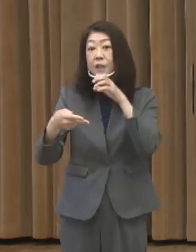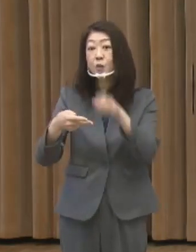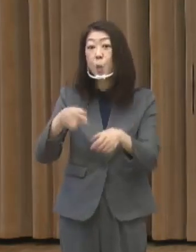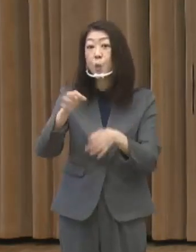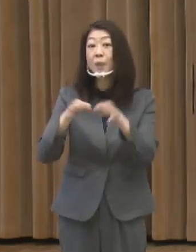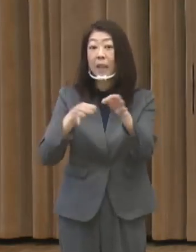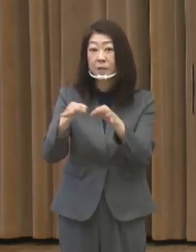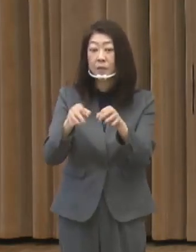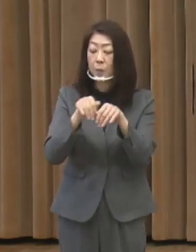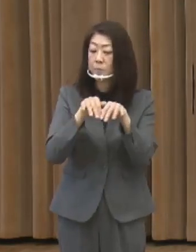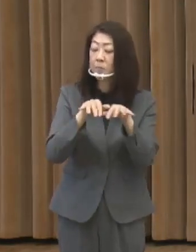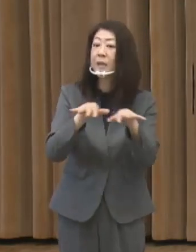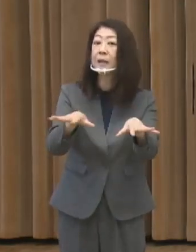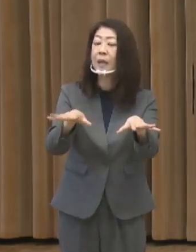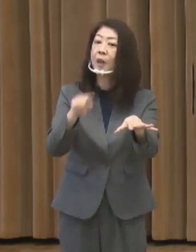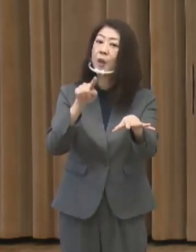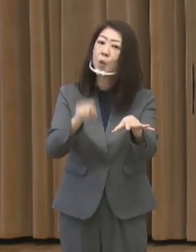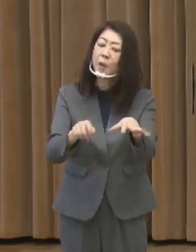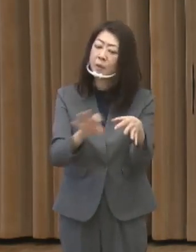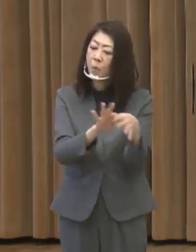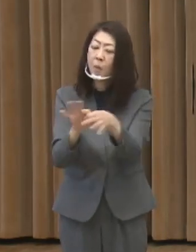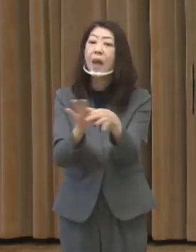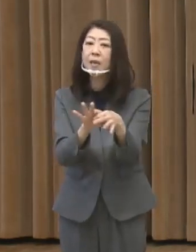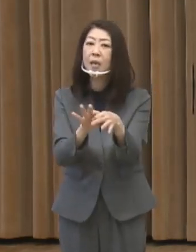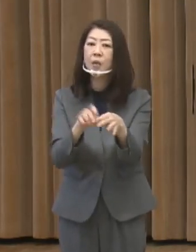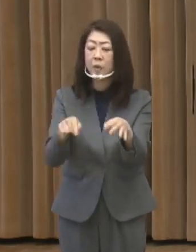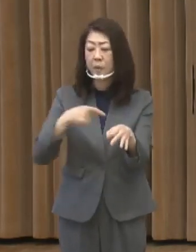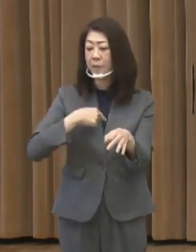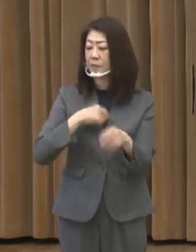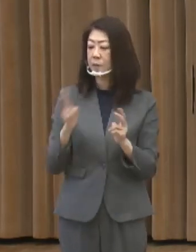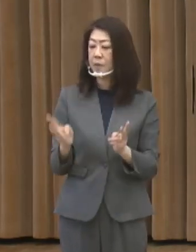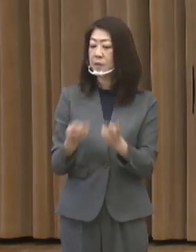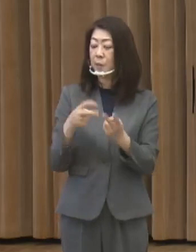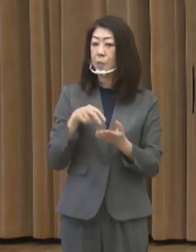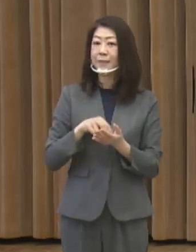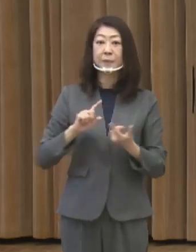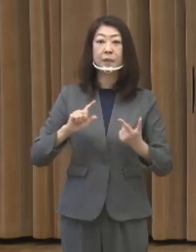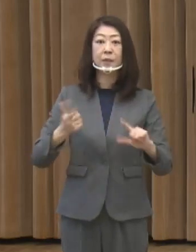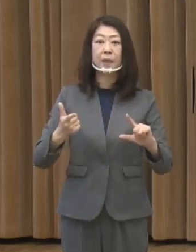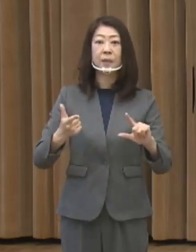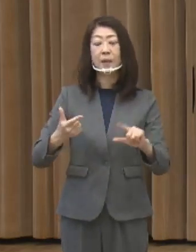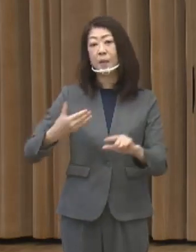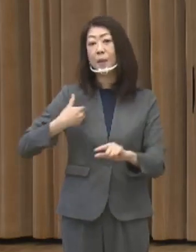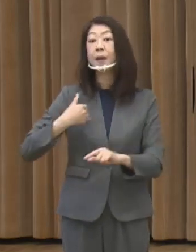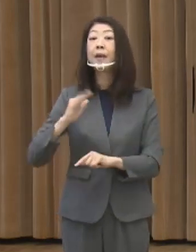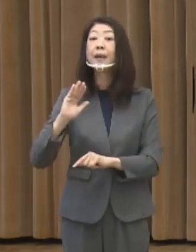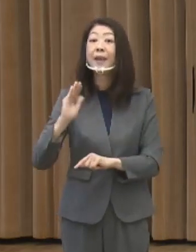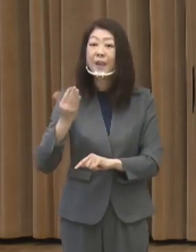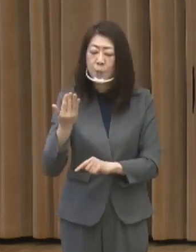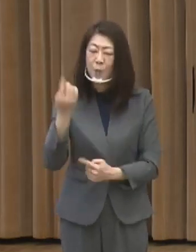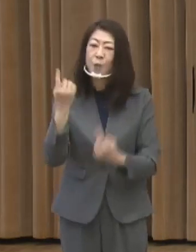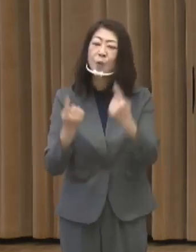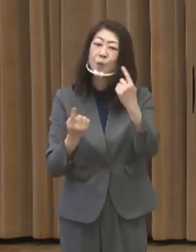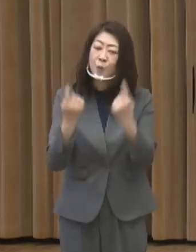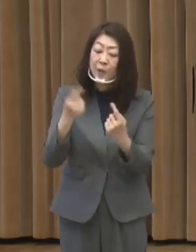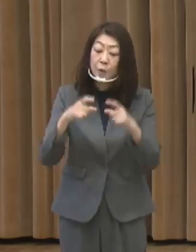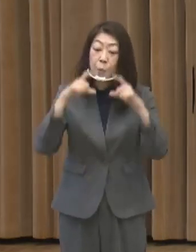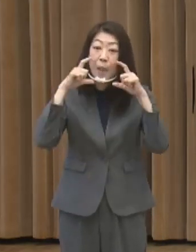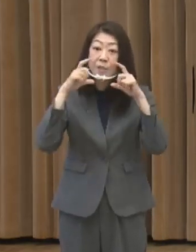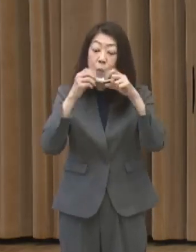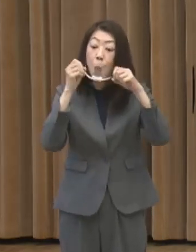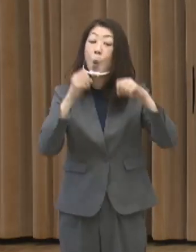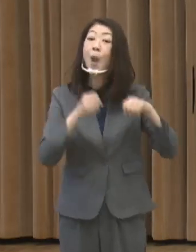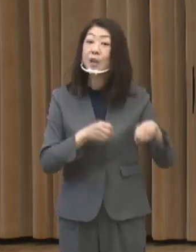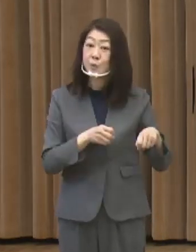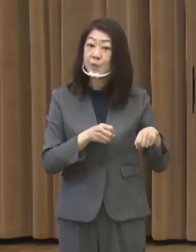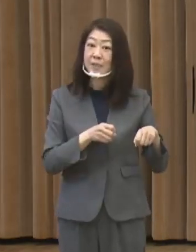ども、私はすいません、専門家ではないので分かりませんが、少なくともマスクを外して一定期